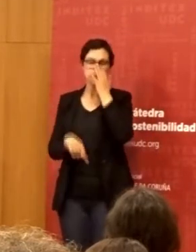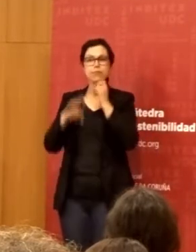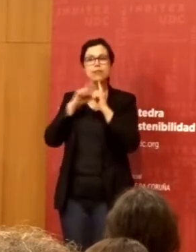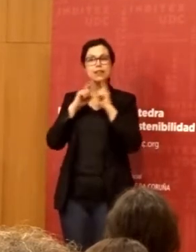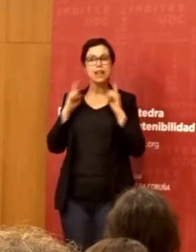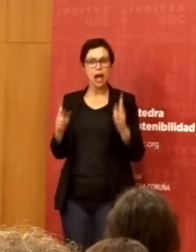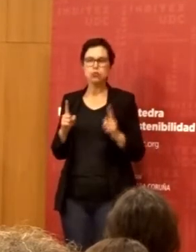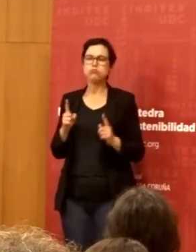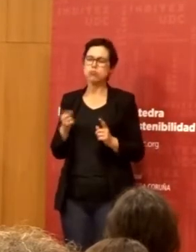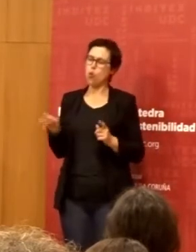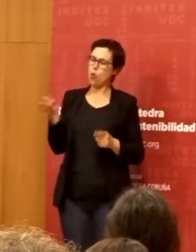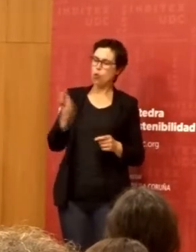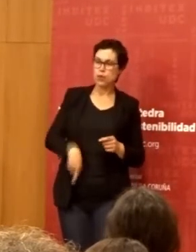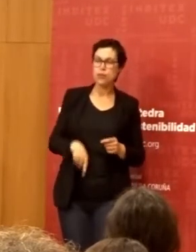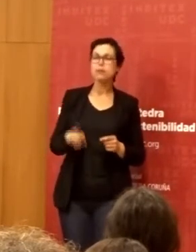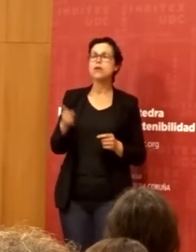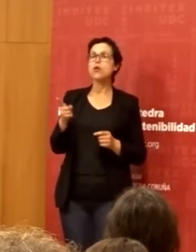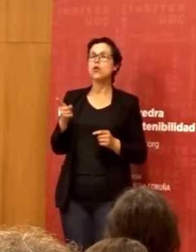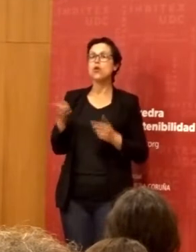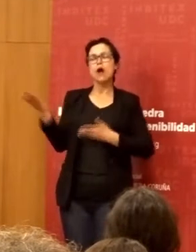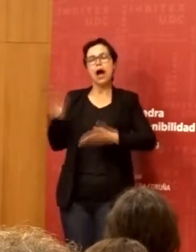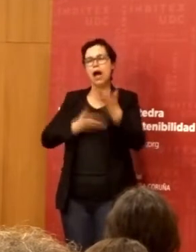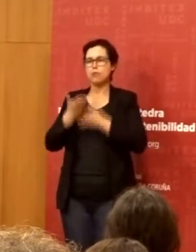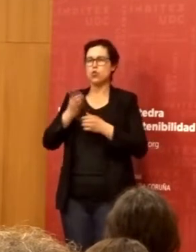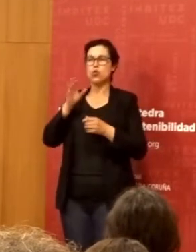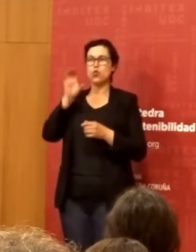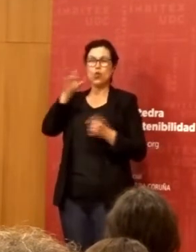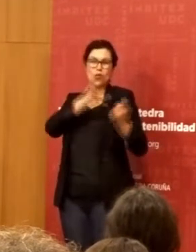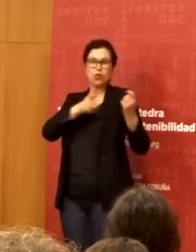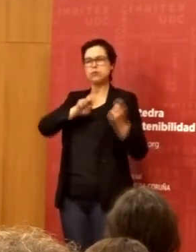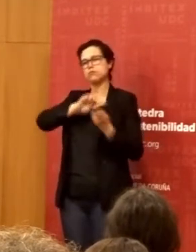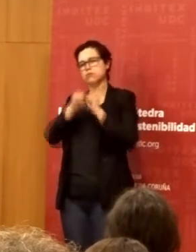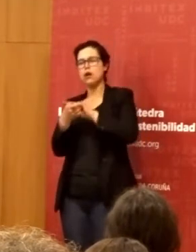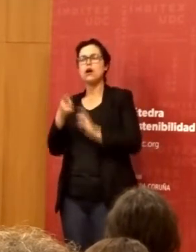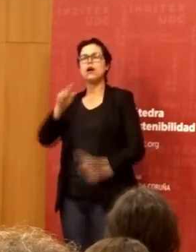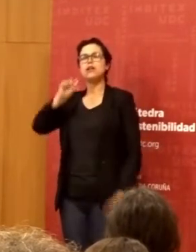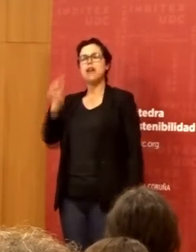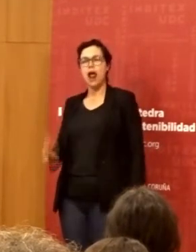lo hemos repetido, lo que pasa es que este año lo hemos hecho con Italia, y concretamente